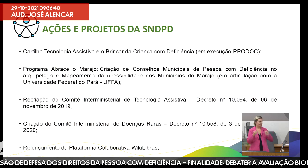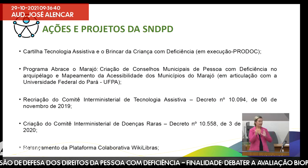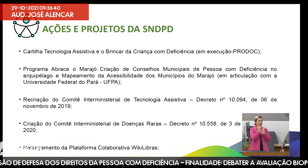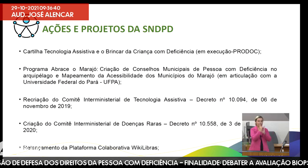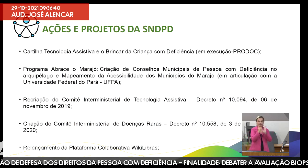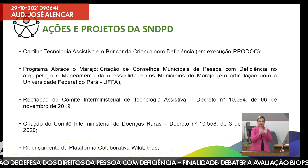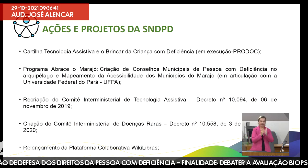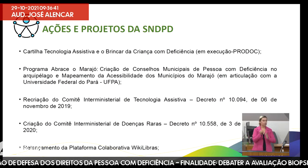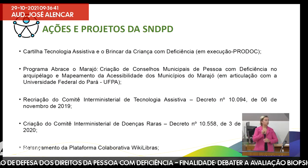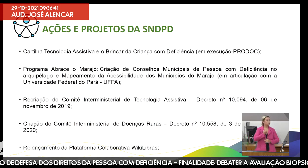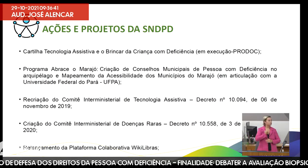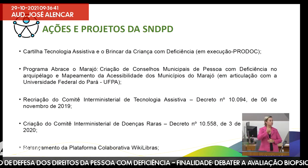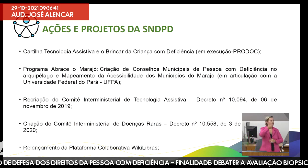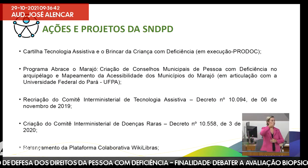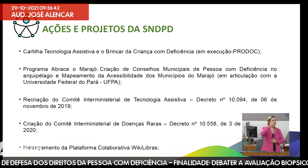Raras, pelo Decreto